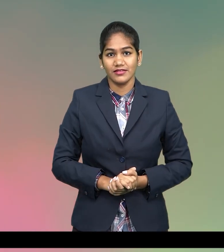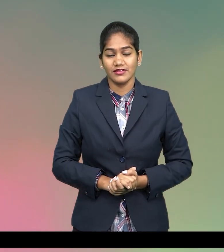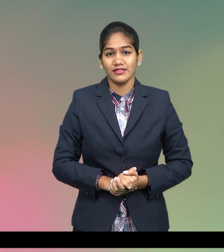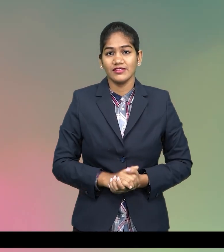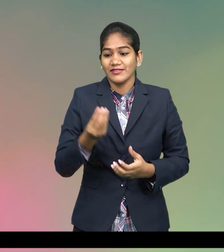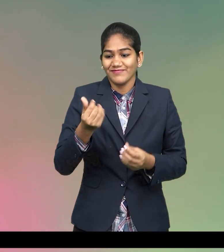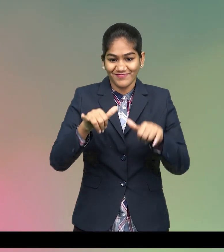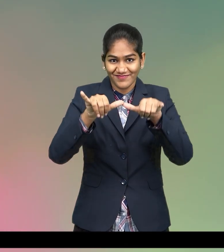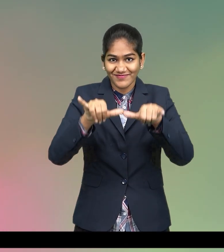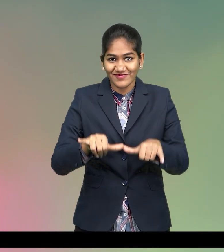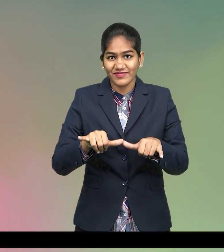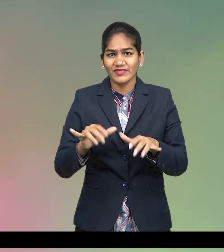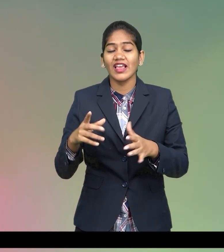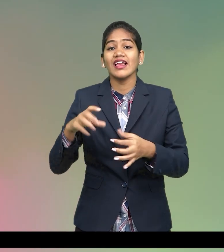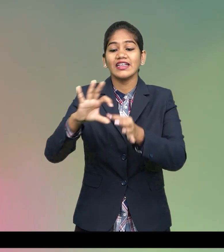భూమి, నీరు సంబంధం.